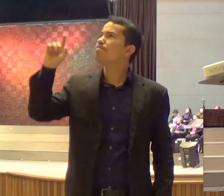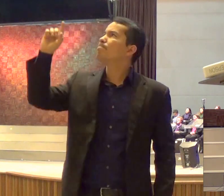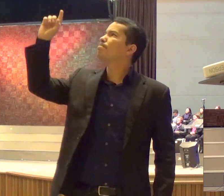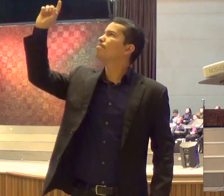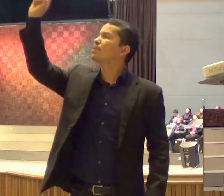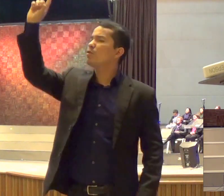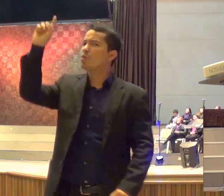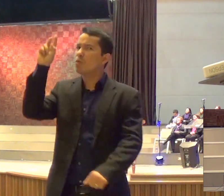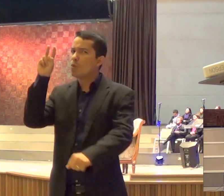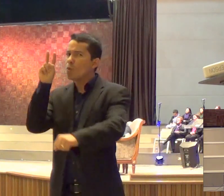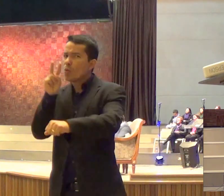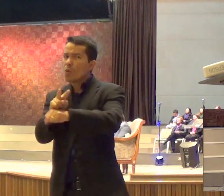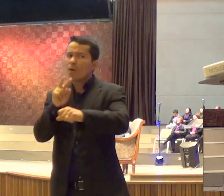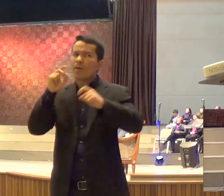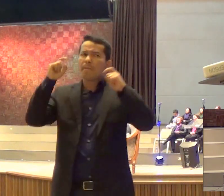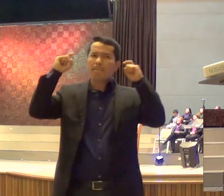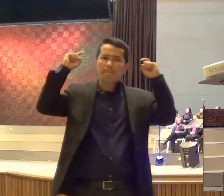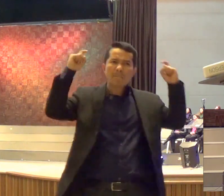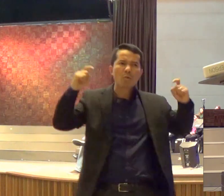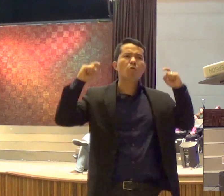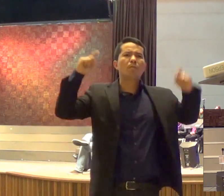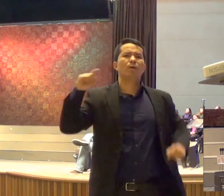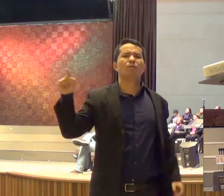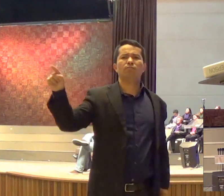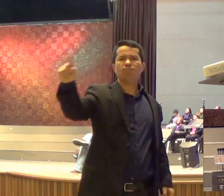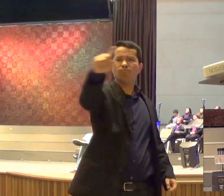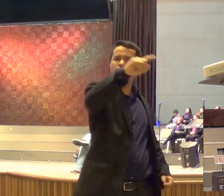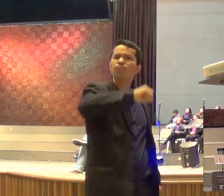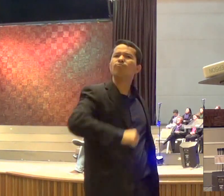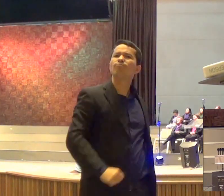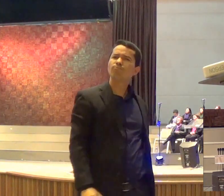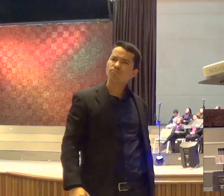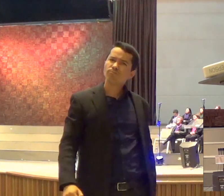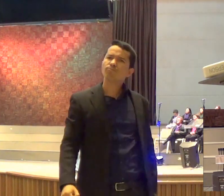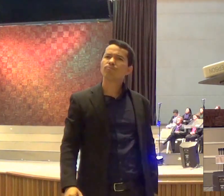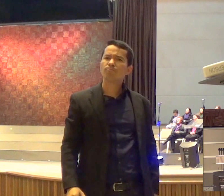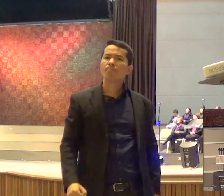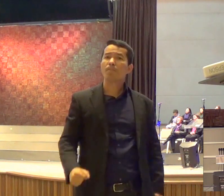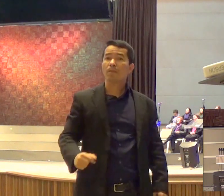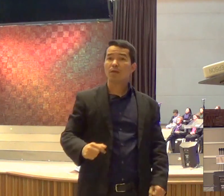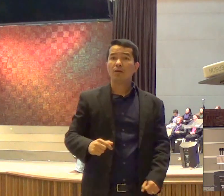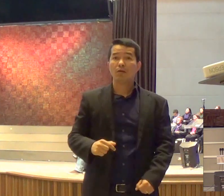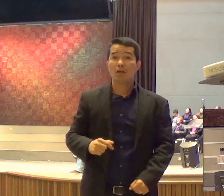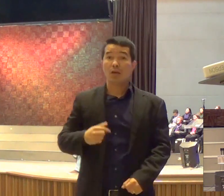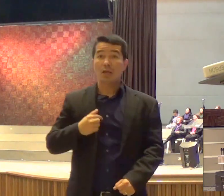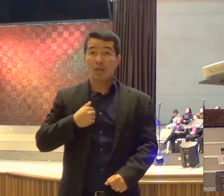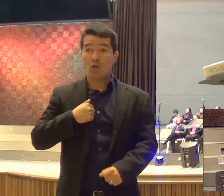semelhança de Paulo no seu aprisionamento uma coisa eu posso dizer para você eu sei quem tenho crido